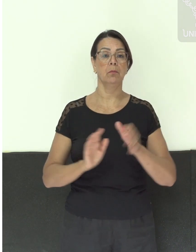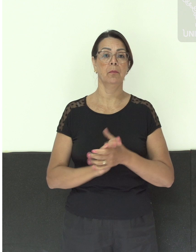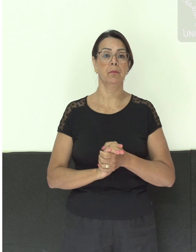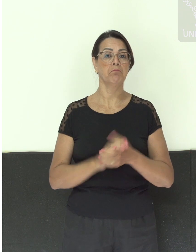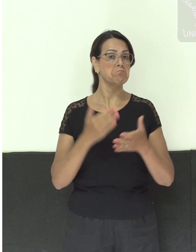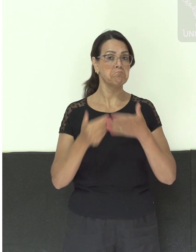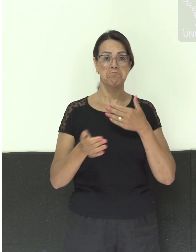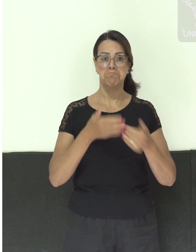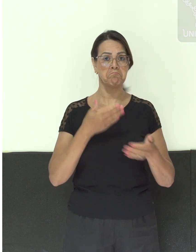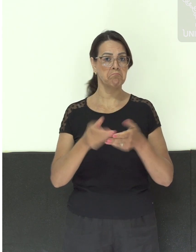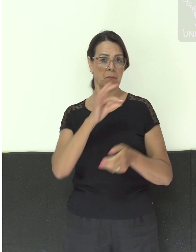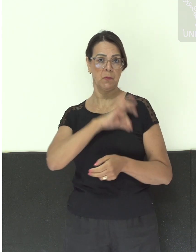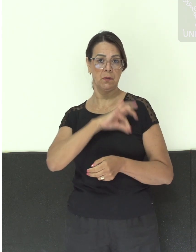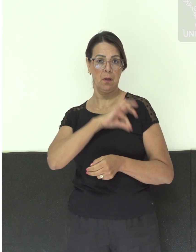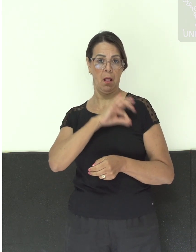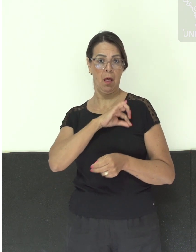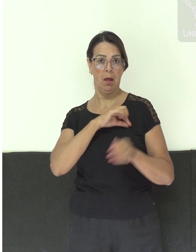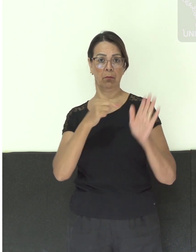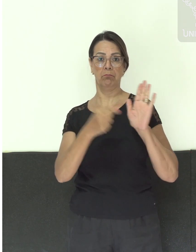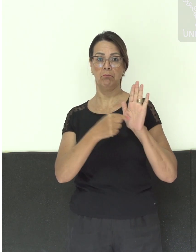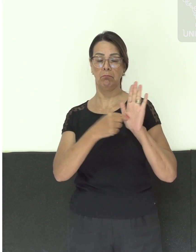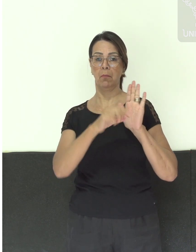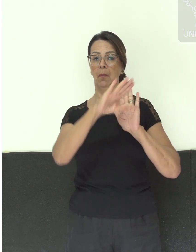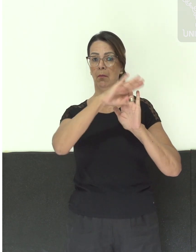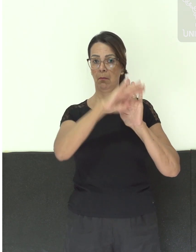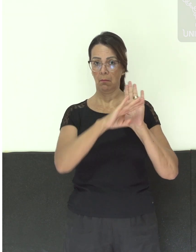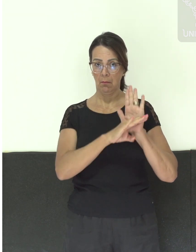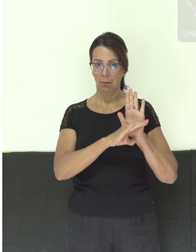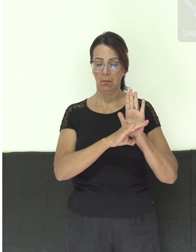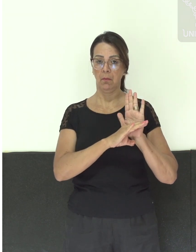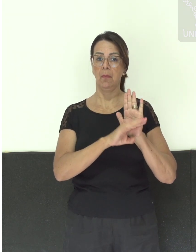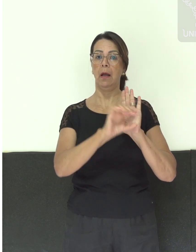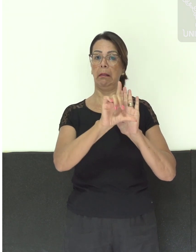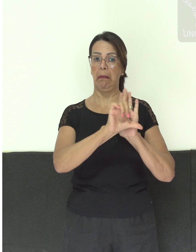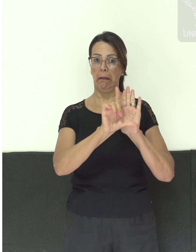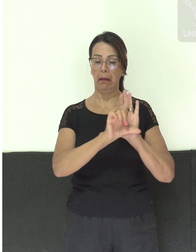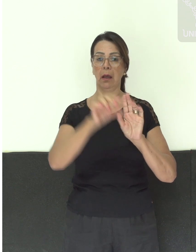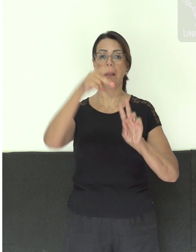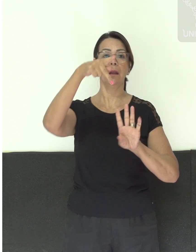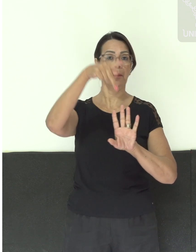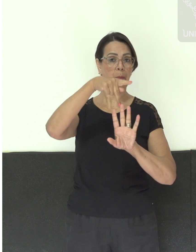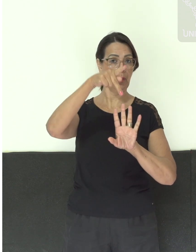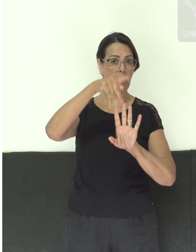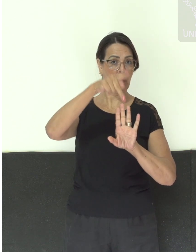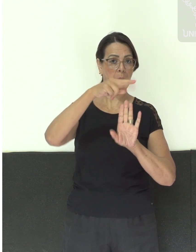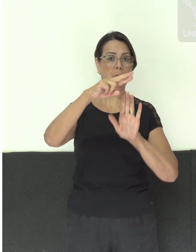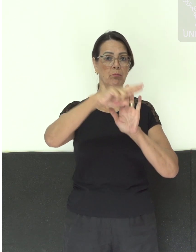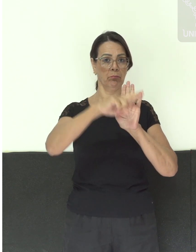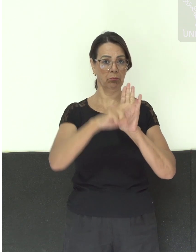independentemente de renda, nos termos do inciso 2 do artigo 14 da portaria normativa